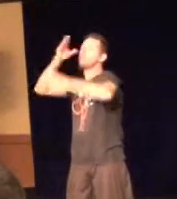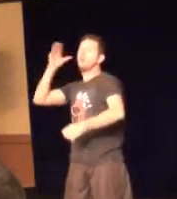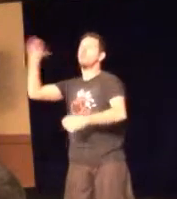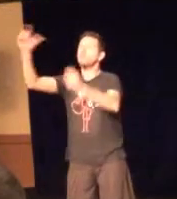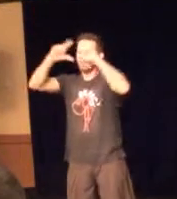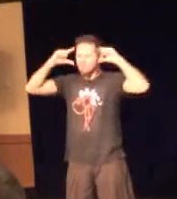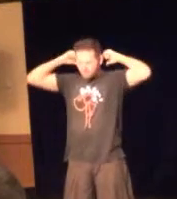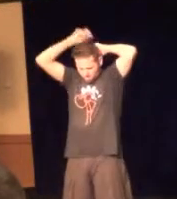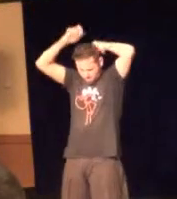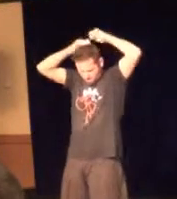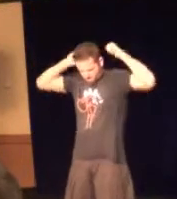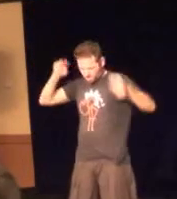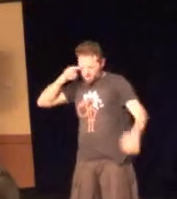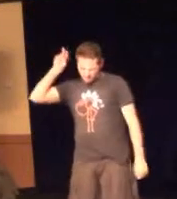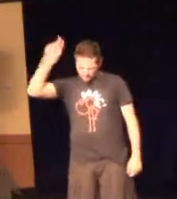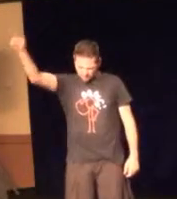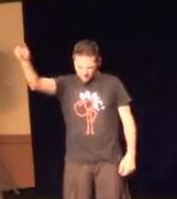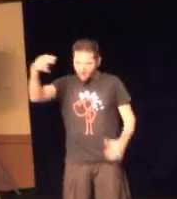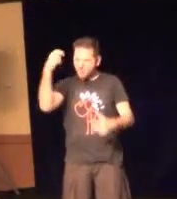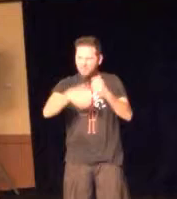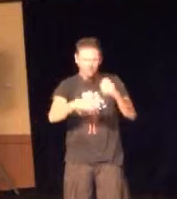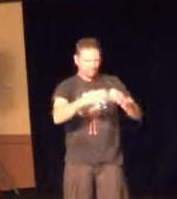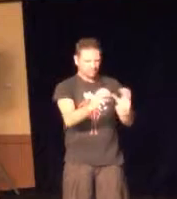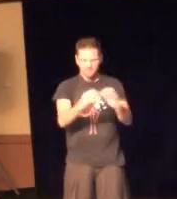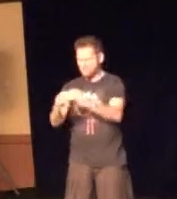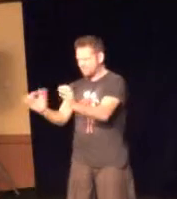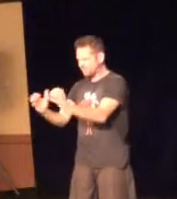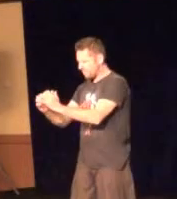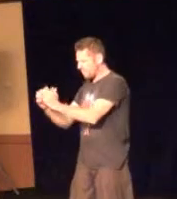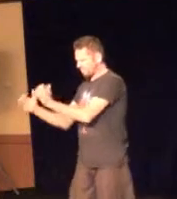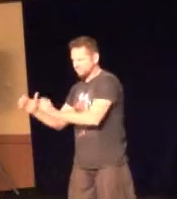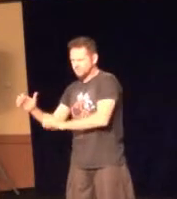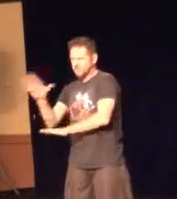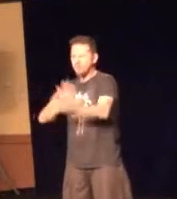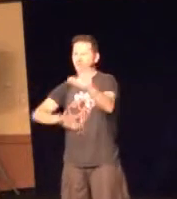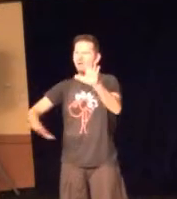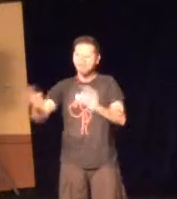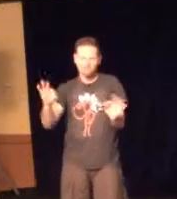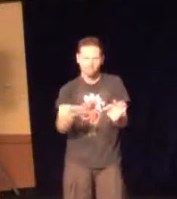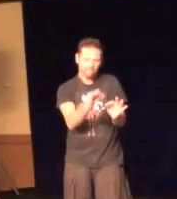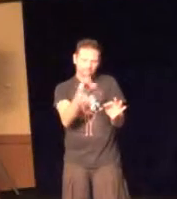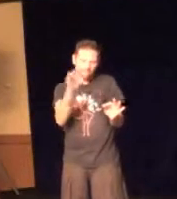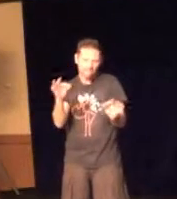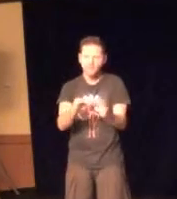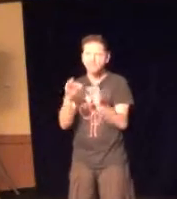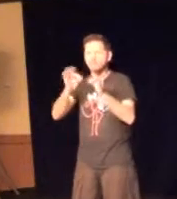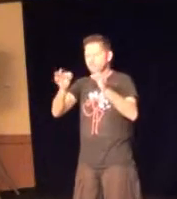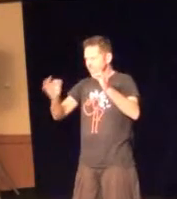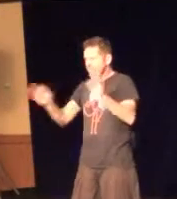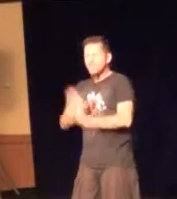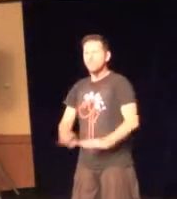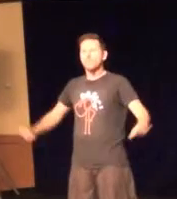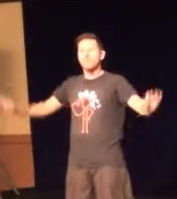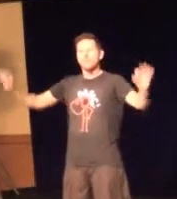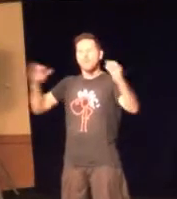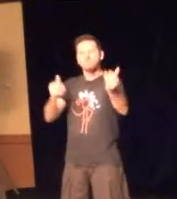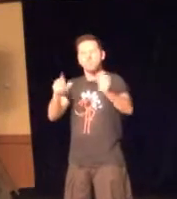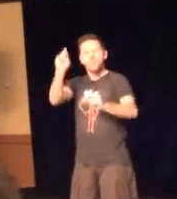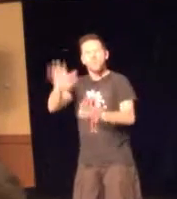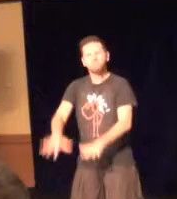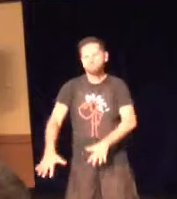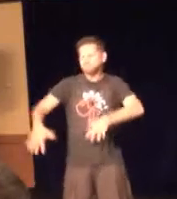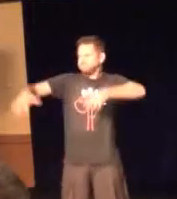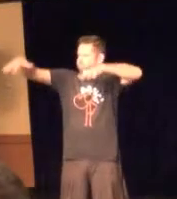On regarde les vieilles pierres se fissurer, on rapièce avec des aiguilles sans fil. On attend la crue, la décrue,